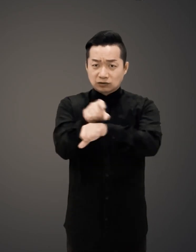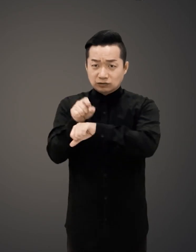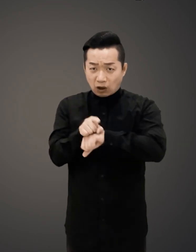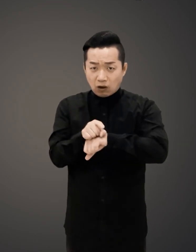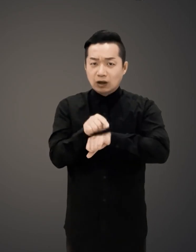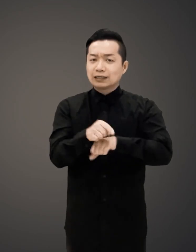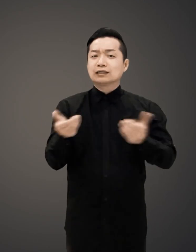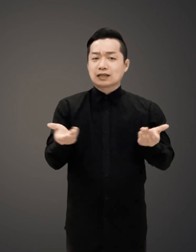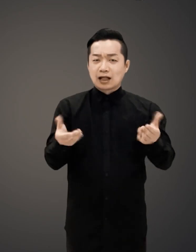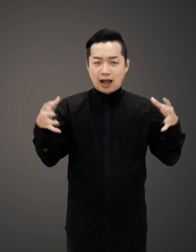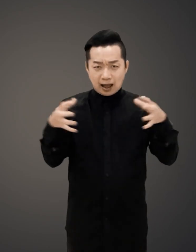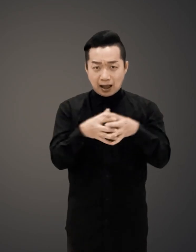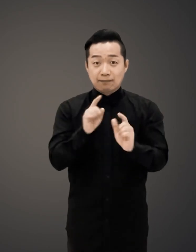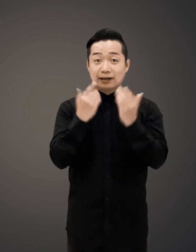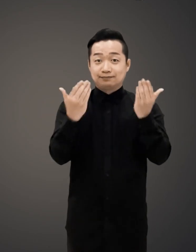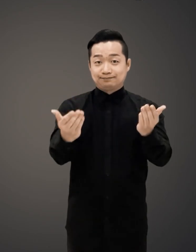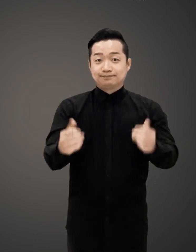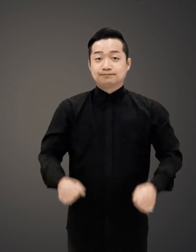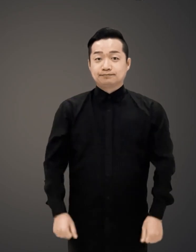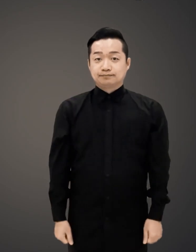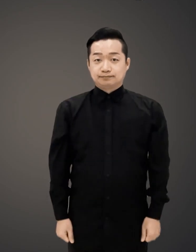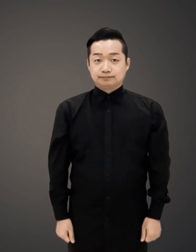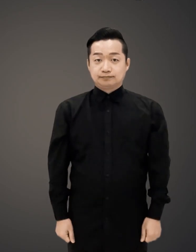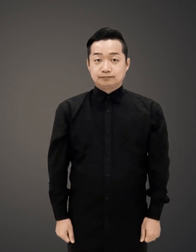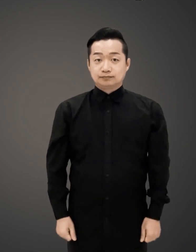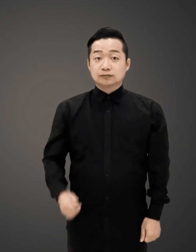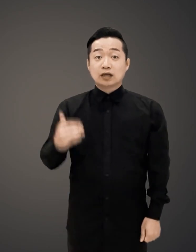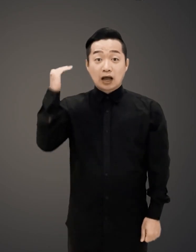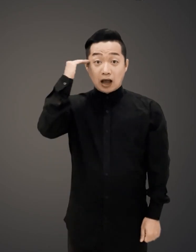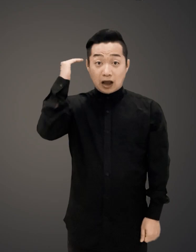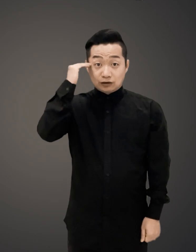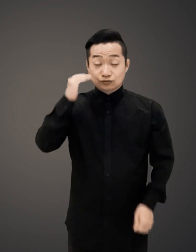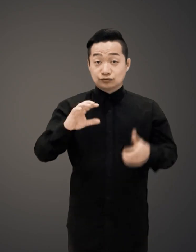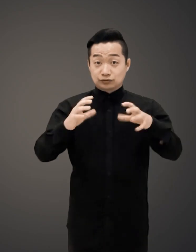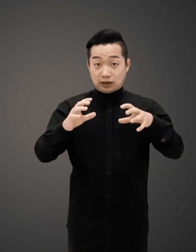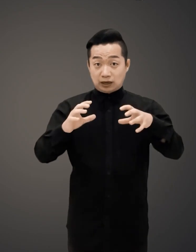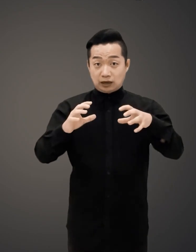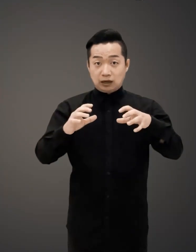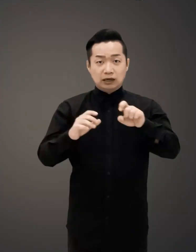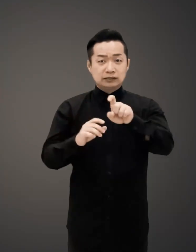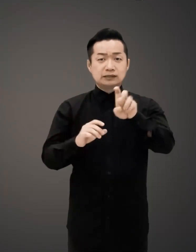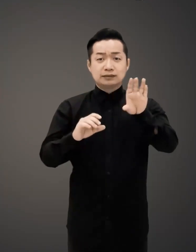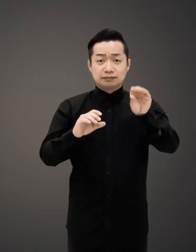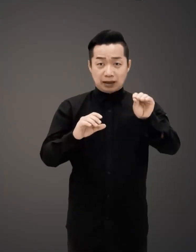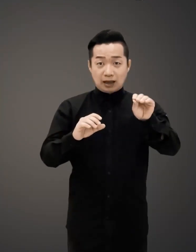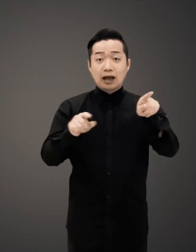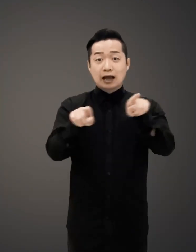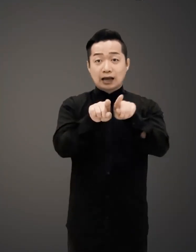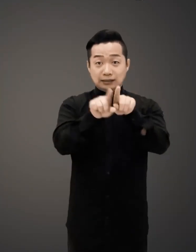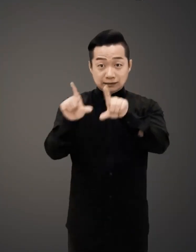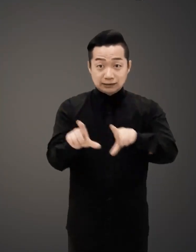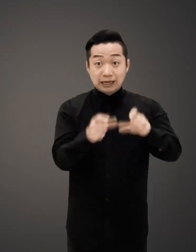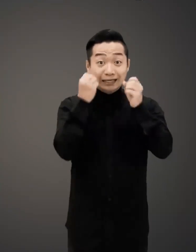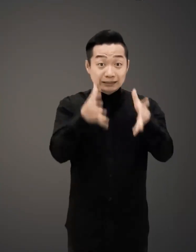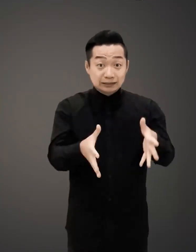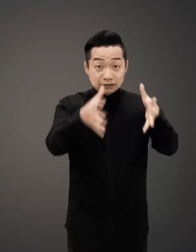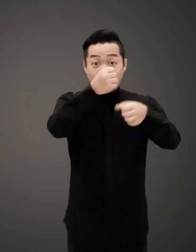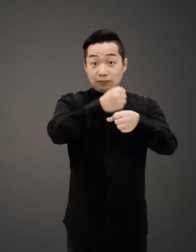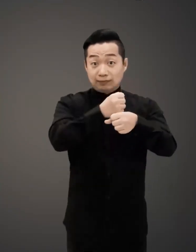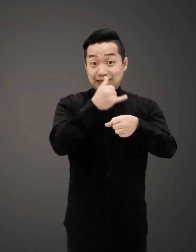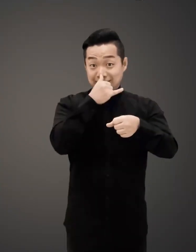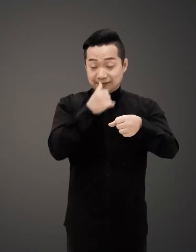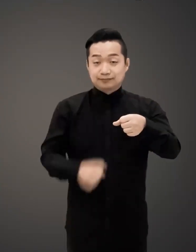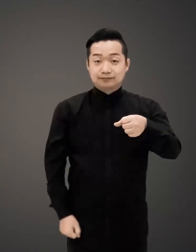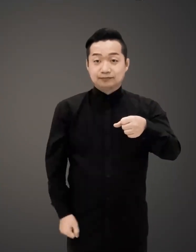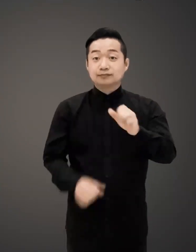성격의 일이라고 말씀드릴 수 있습니다. 우리나라에서는 수십만 명이 함께 사는 신도시 같은 것들을 만들기도